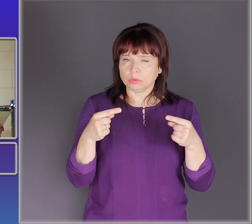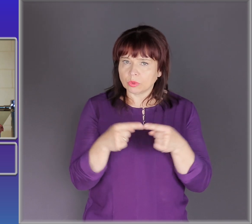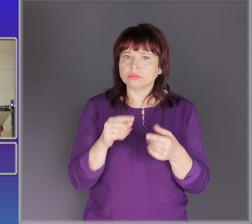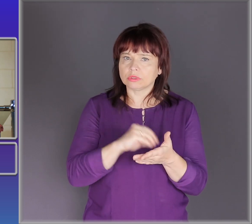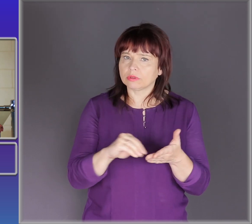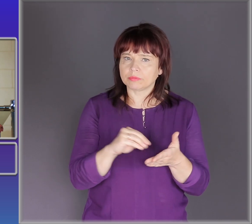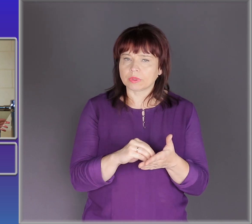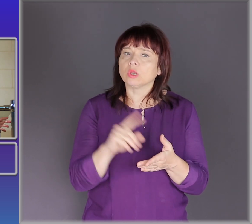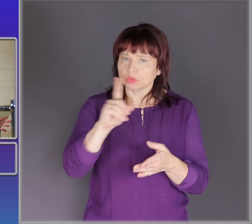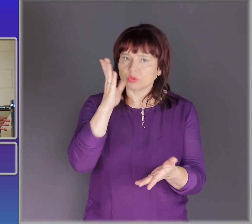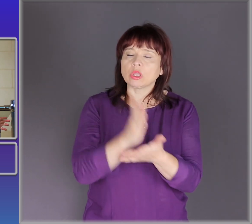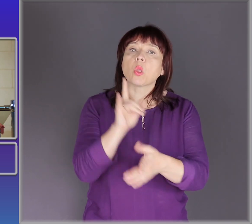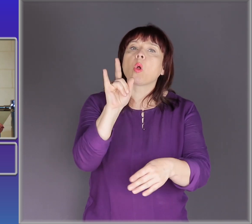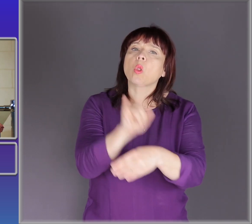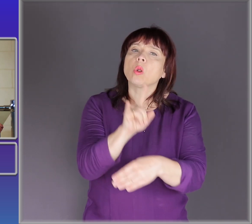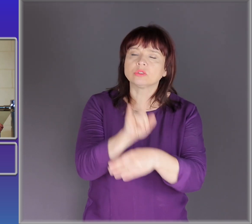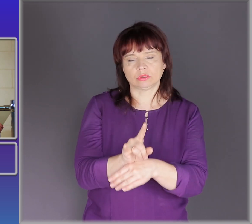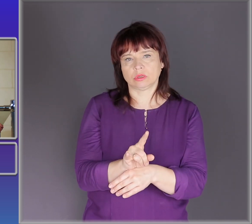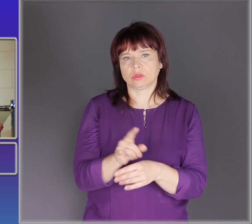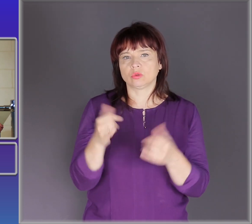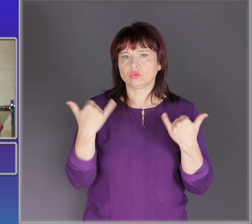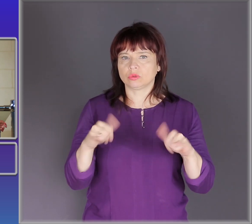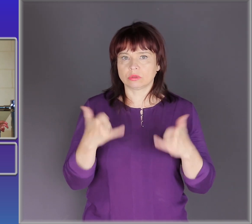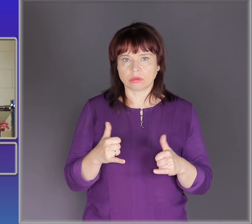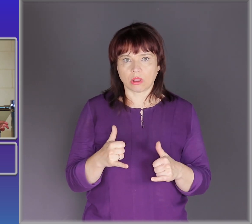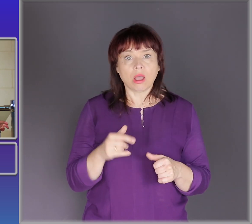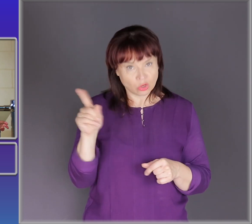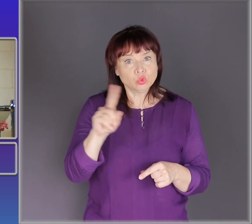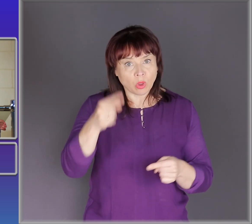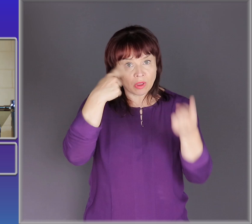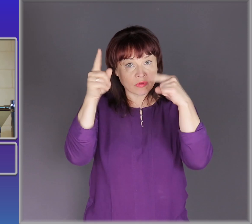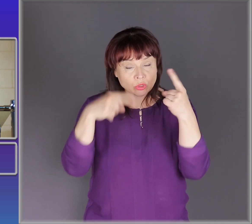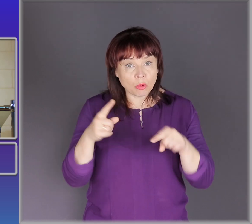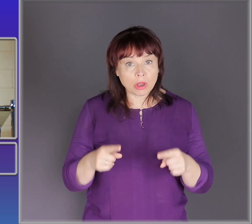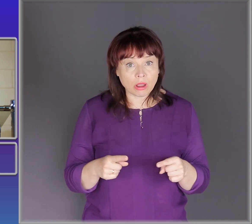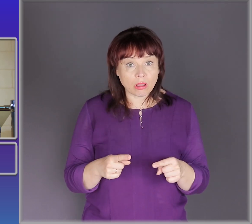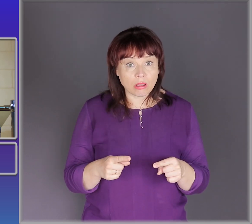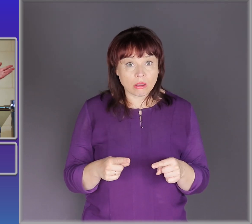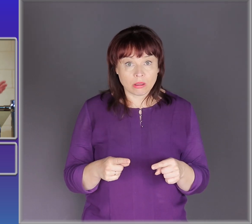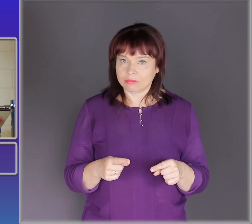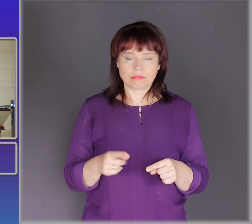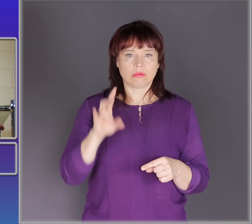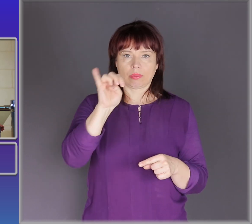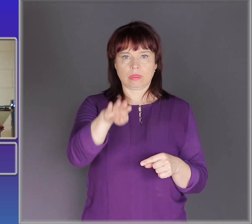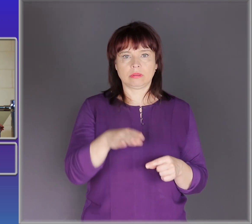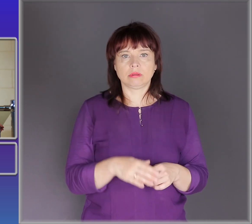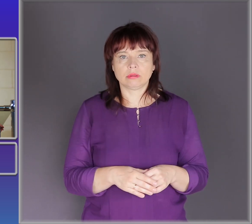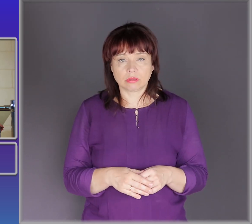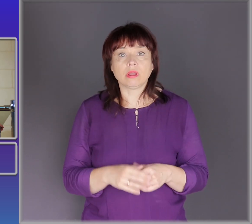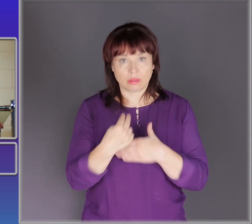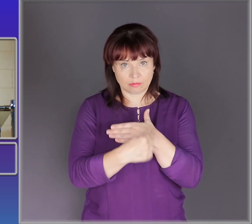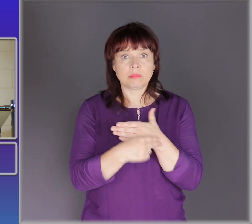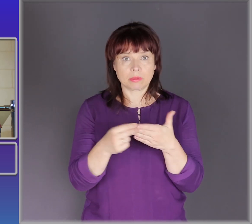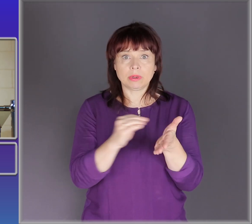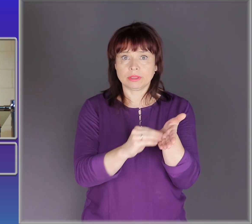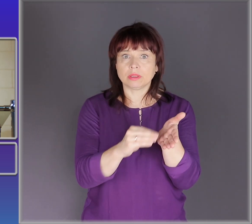конкретно говорит а ложных чудесах это не выдумка какой то деноминации воюющих другой деноминации